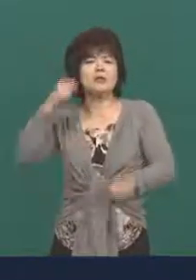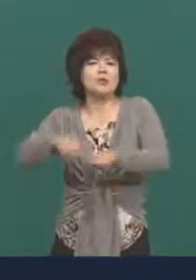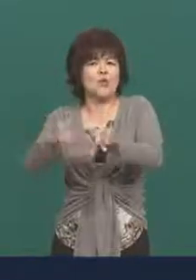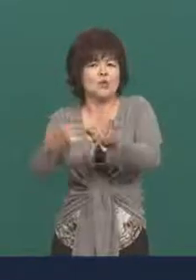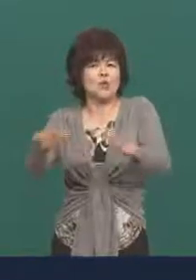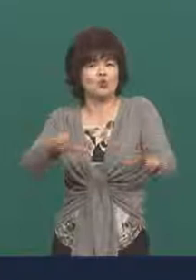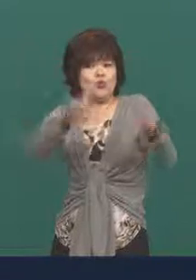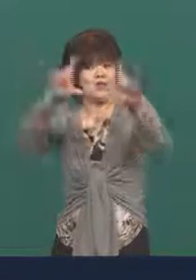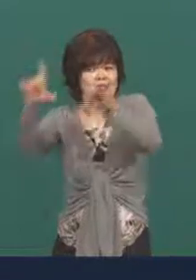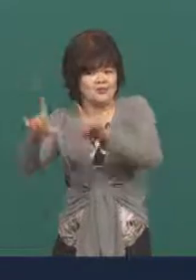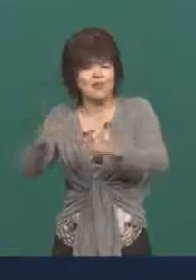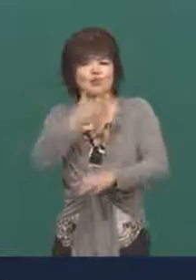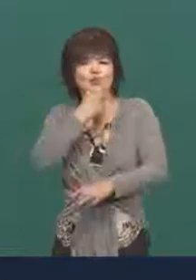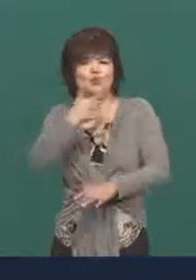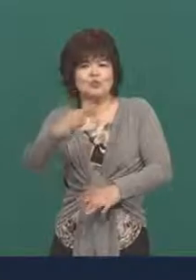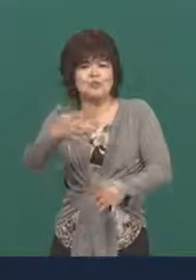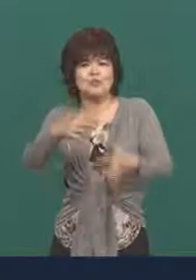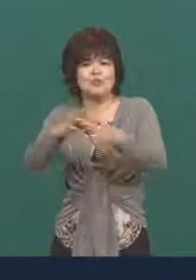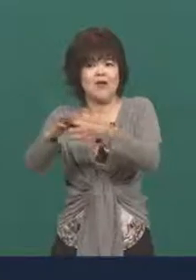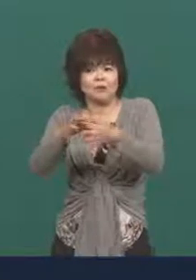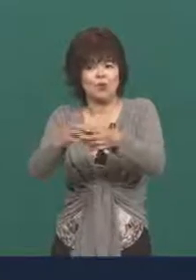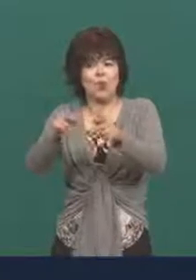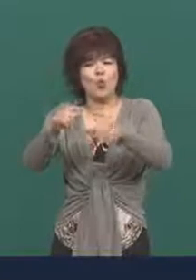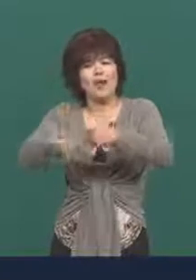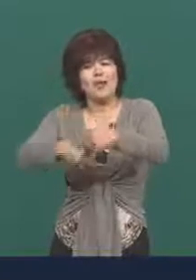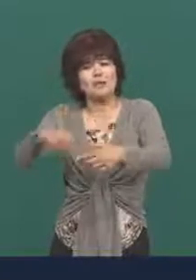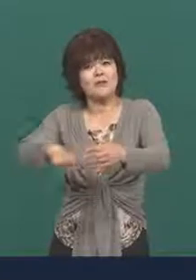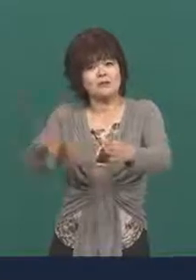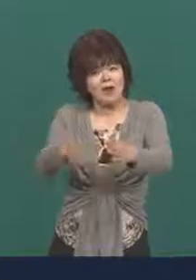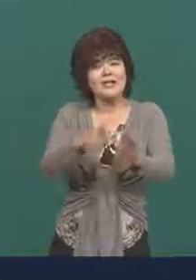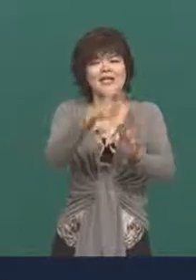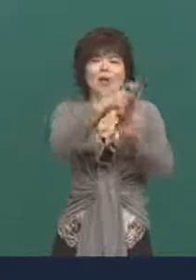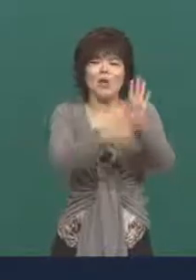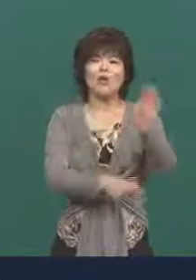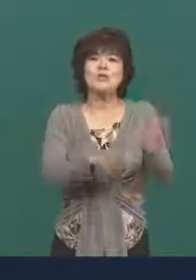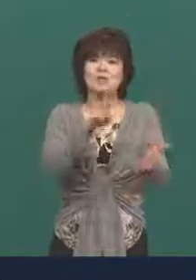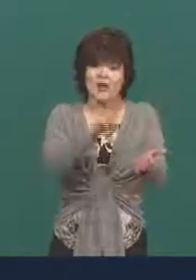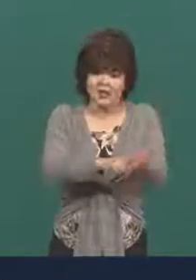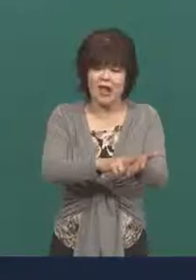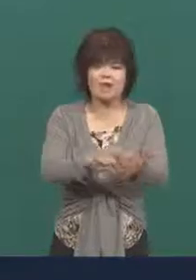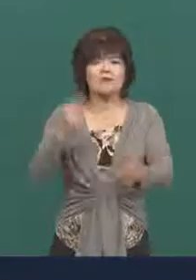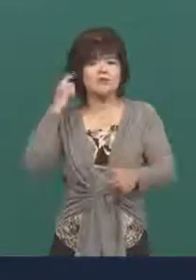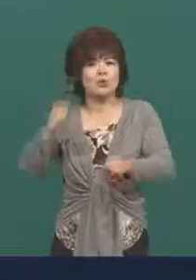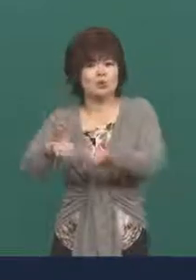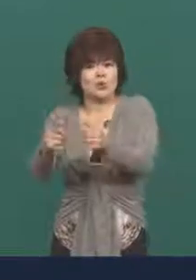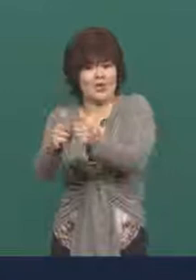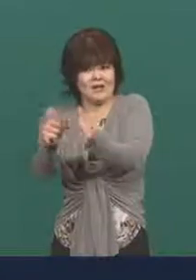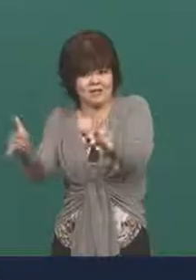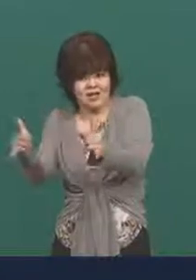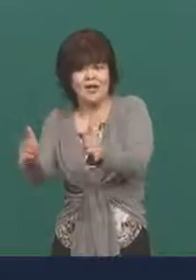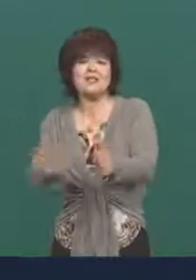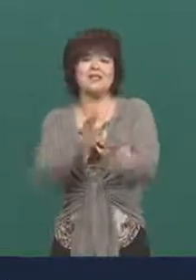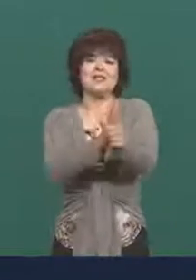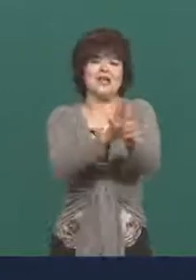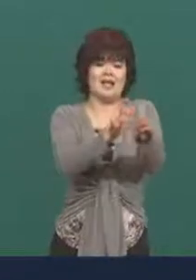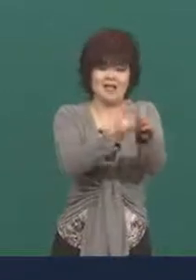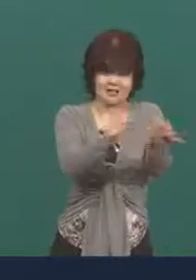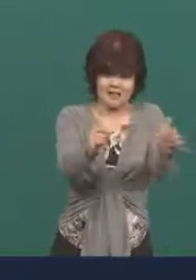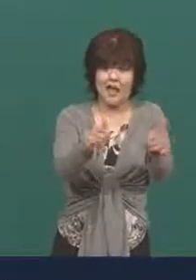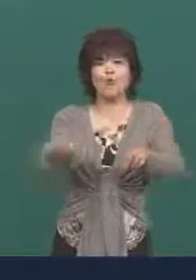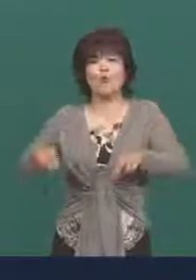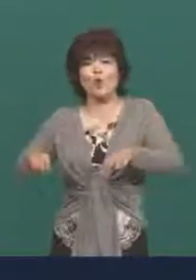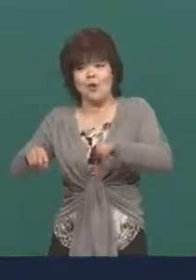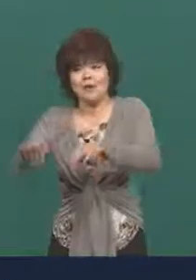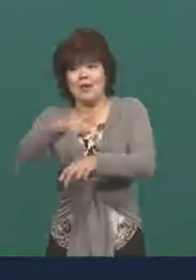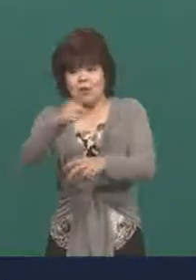このセミナーは聴覚障害者の暮らしや福祉に関する話題の中からテーマを決めて、聴覚障害者や